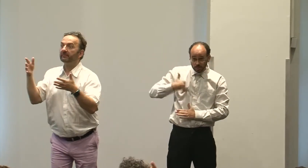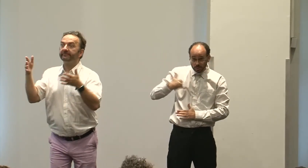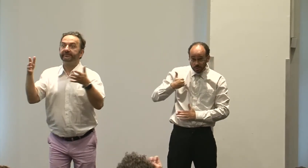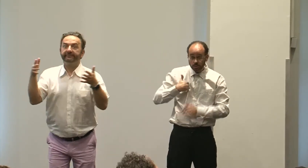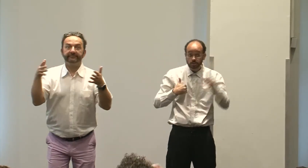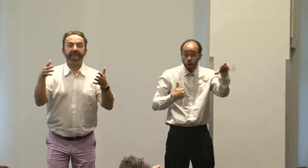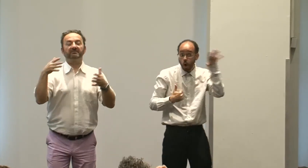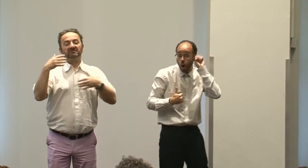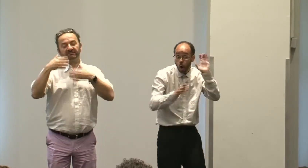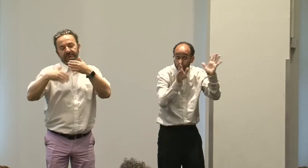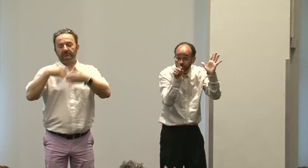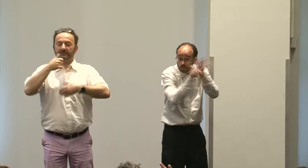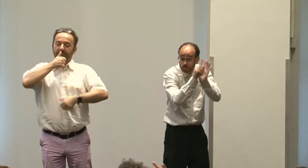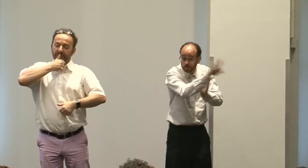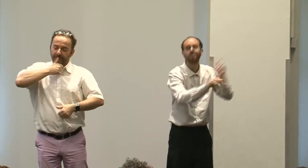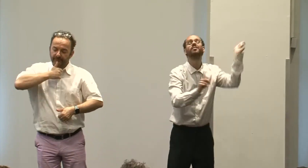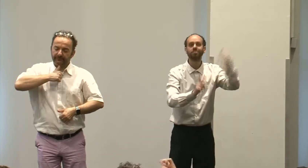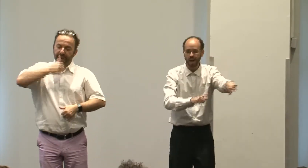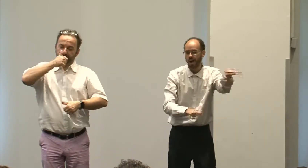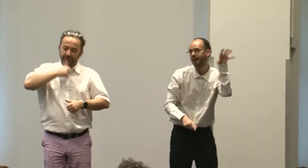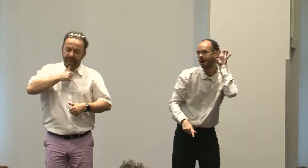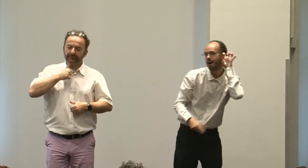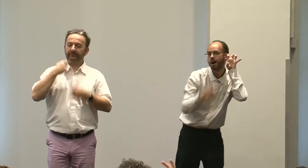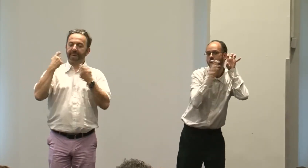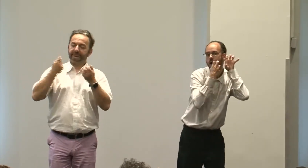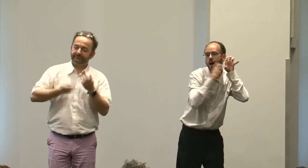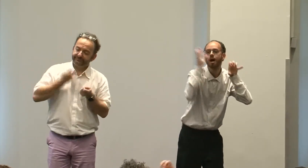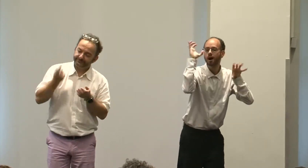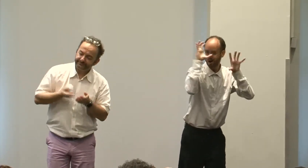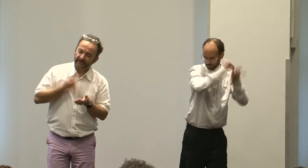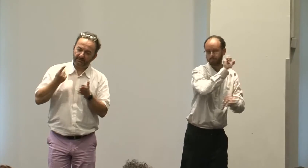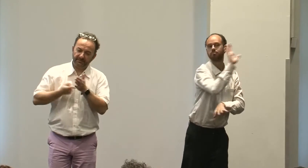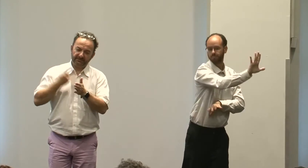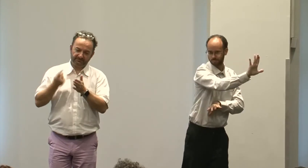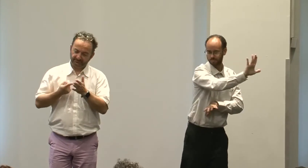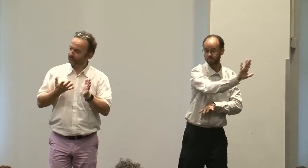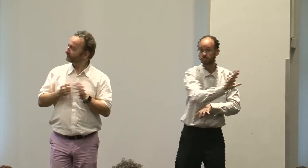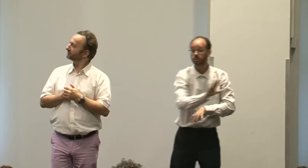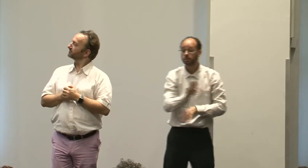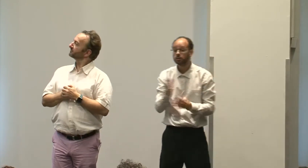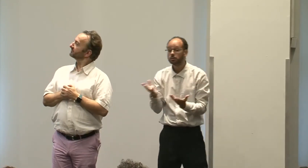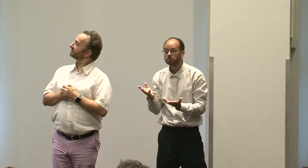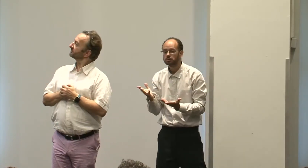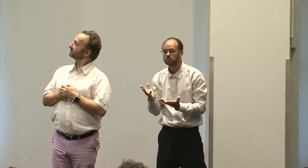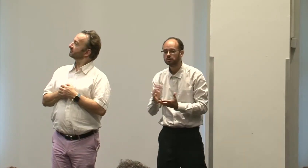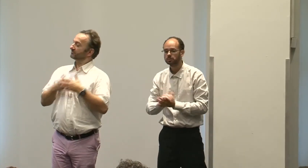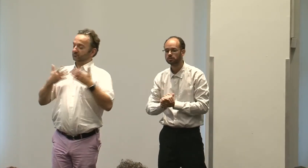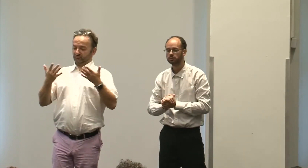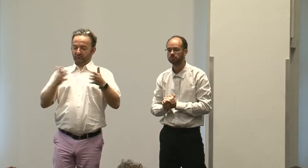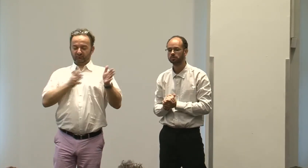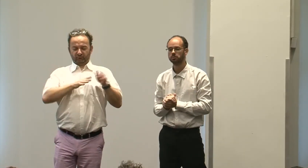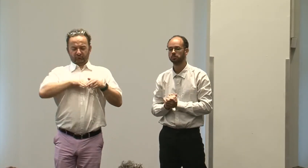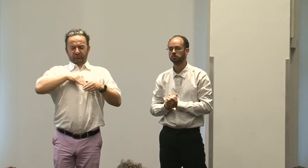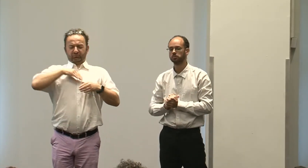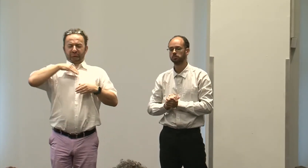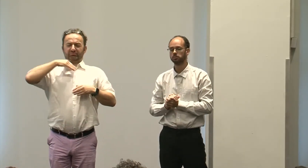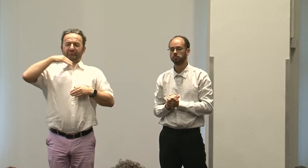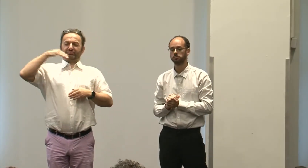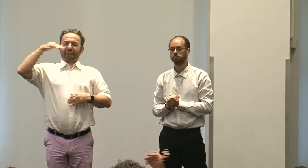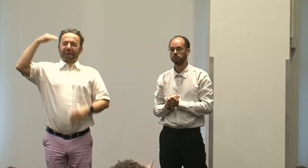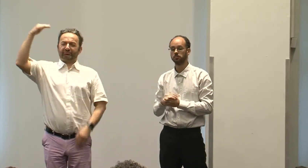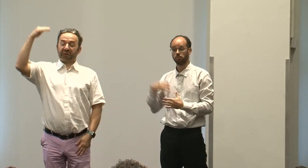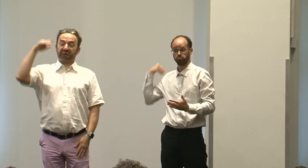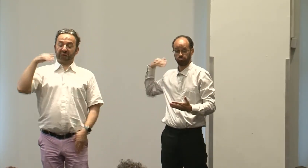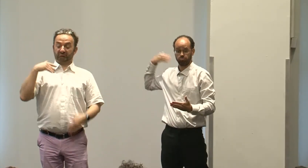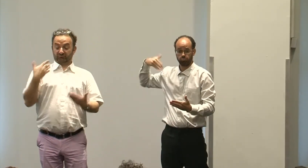compreender. Dos 10 até os 12 anos de idade, né, a pessoa é capaz de escutar e